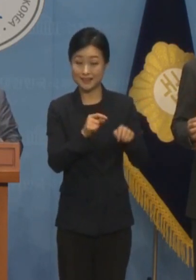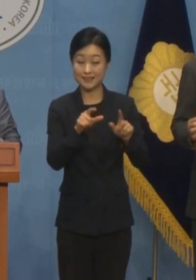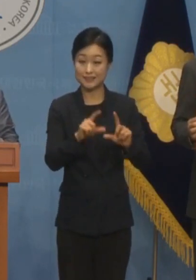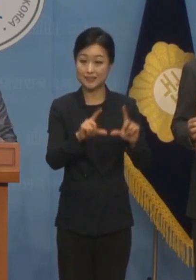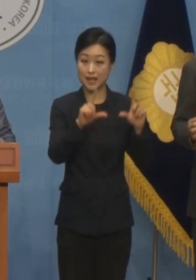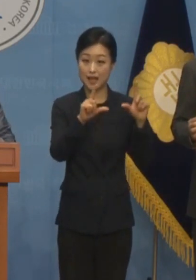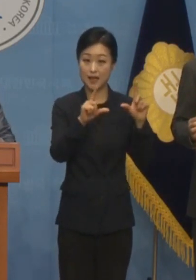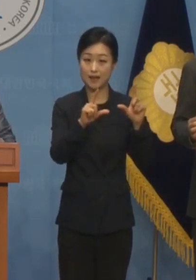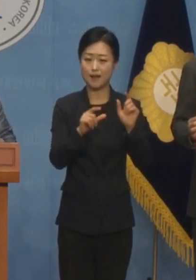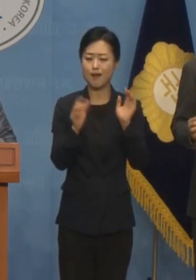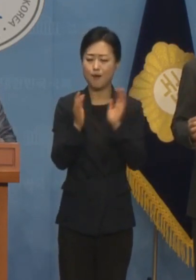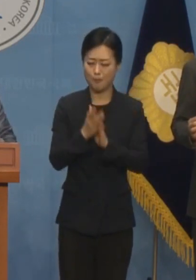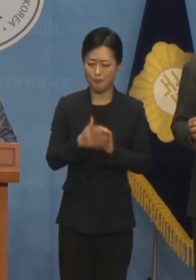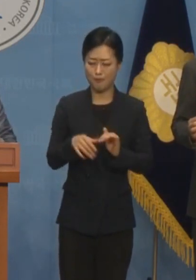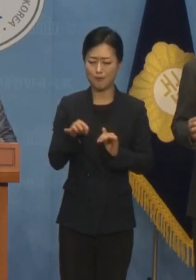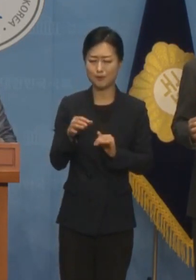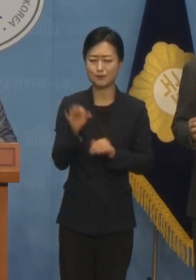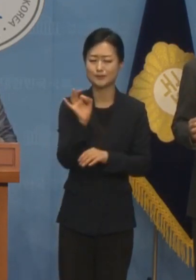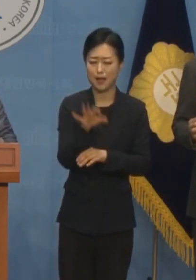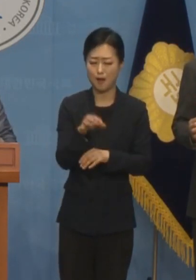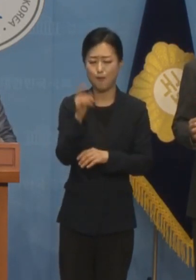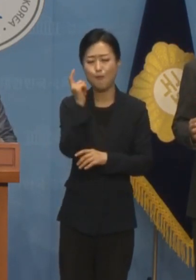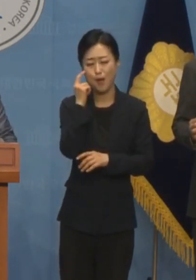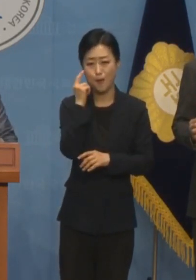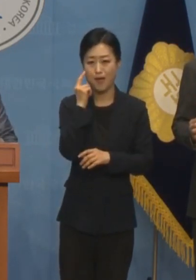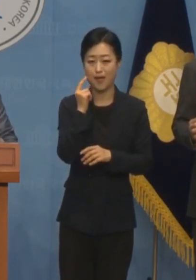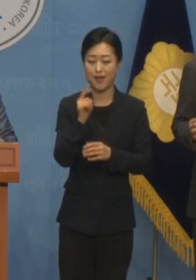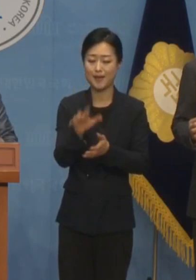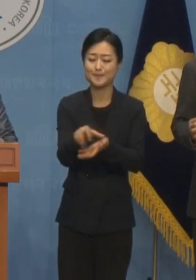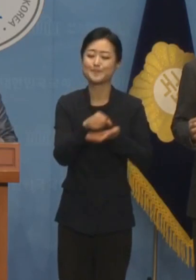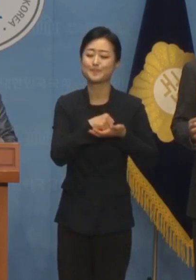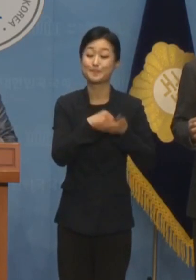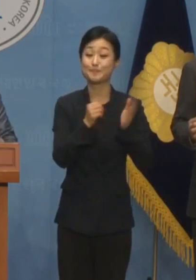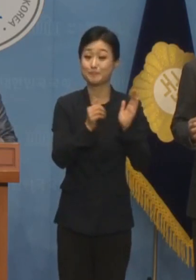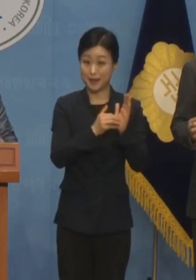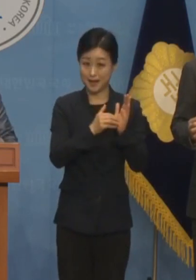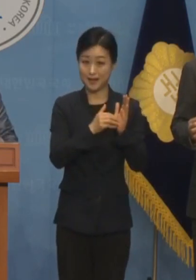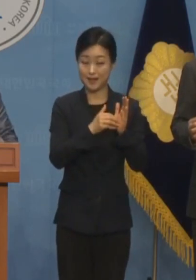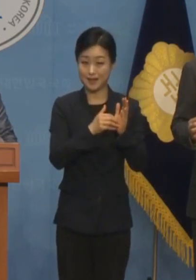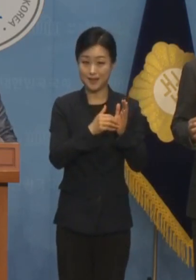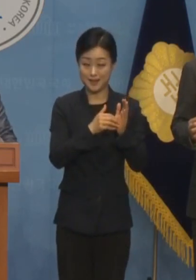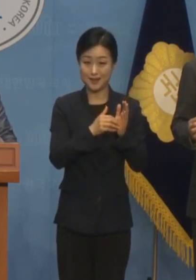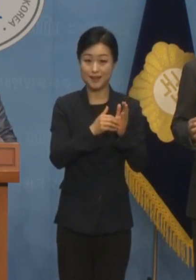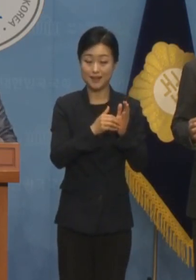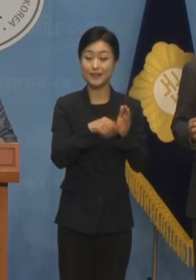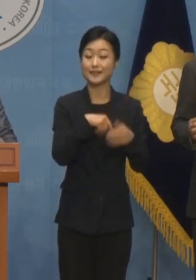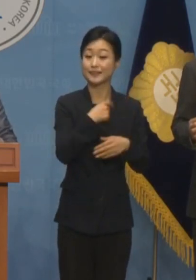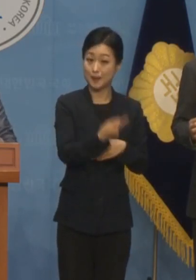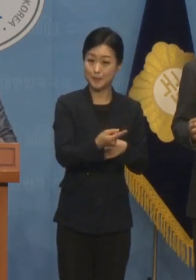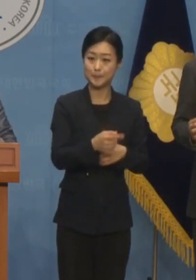당일날 어머 왜 이런 걸 사왔어요 하면서 냉큼 명품백을 받아 챙기고 그것을